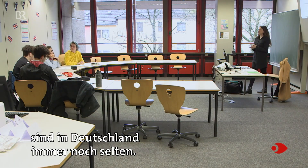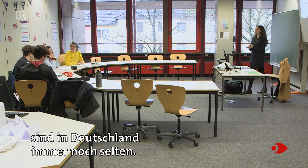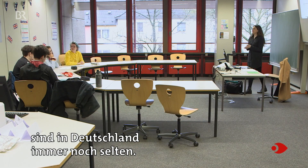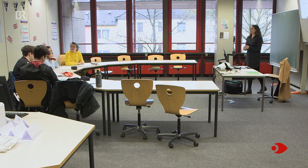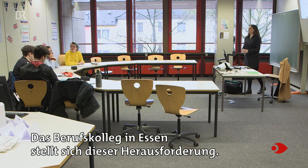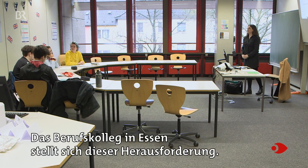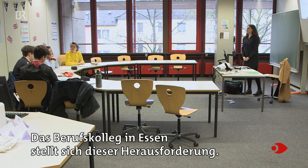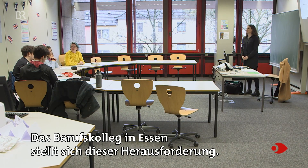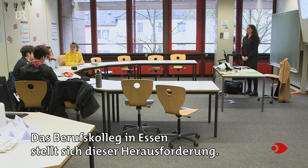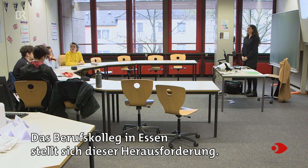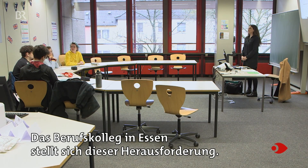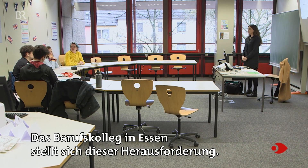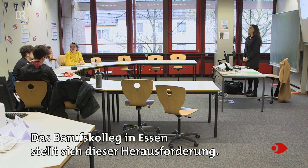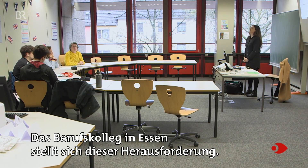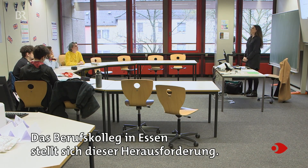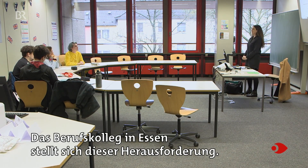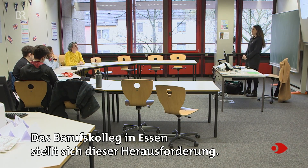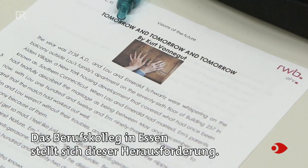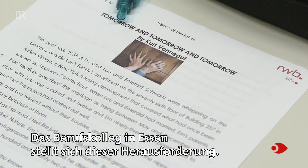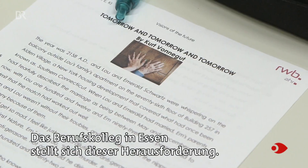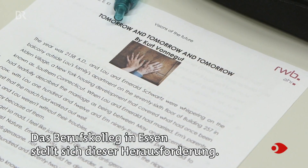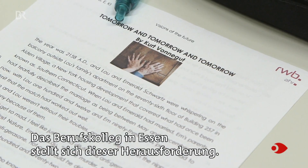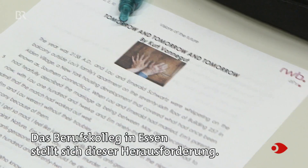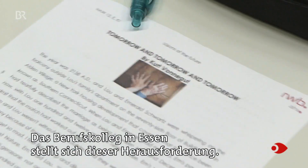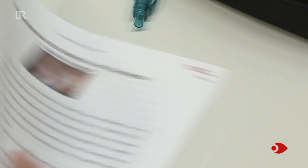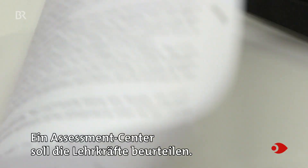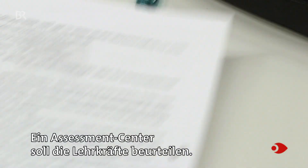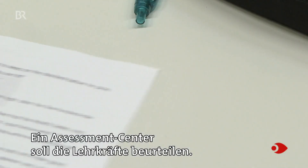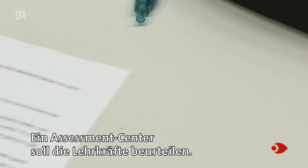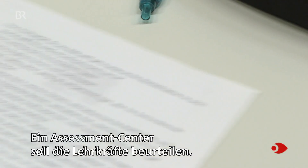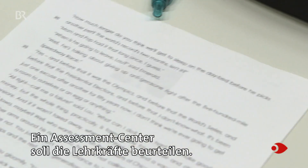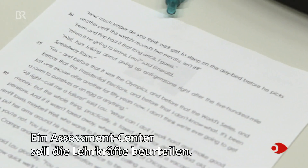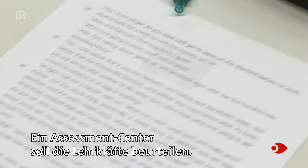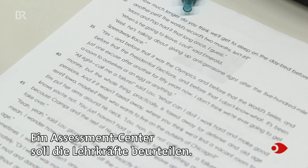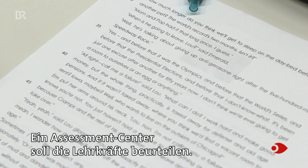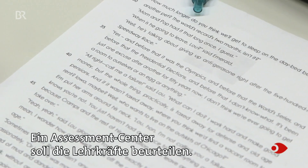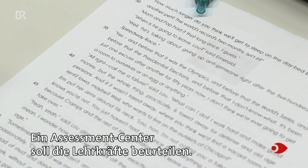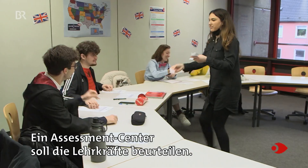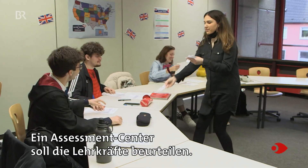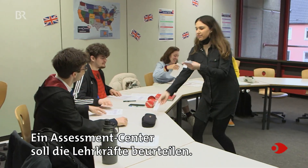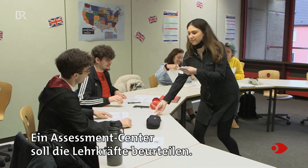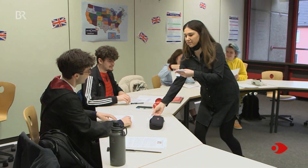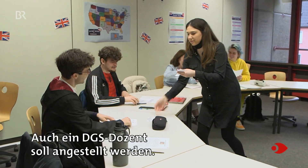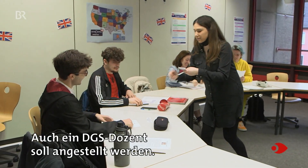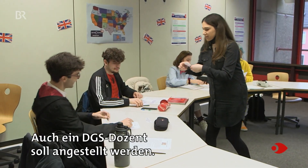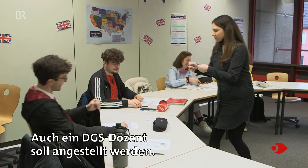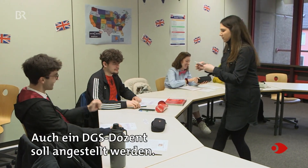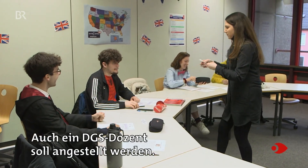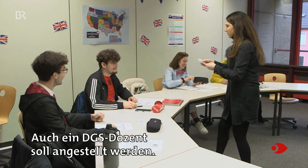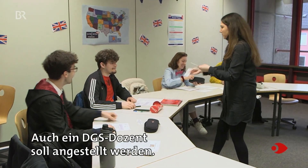selten. Das Berufskolleg in Essen stellt sich dieser Herausforderung. Ein Assessment Center soll die Lehrkräfte beurteilen. Auch ein DGS-Dozent